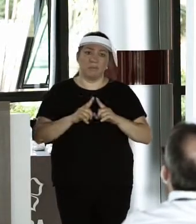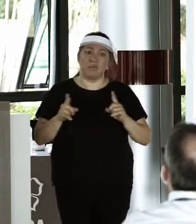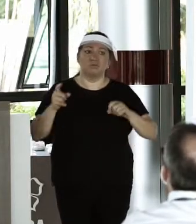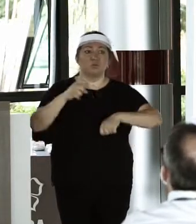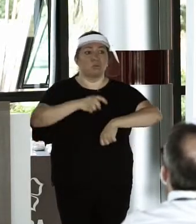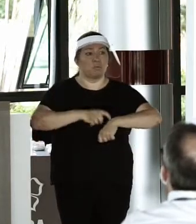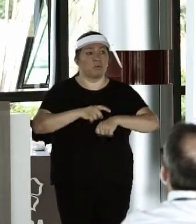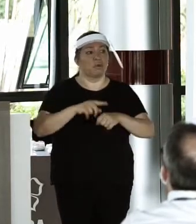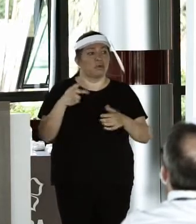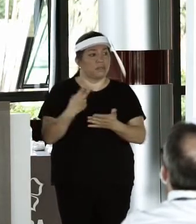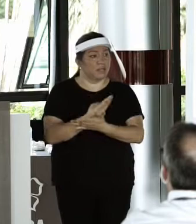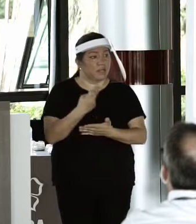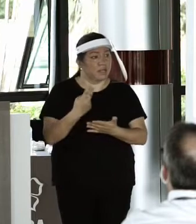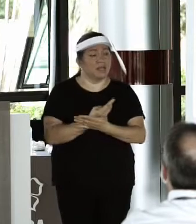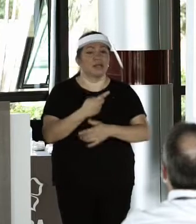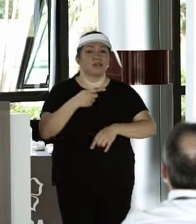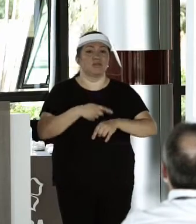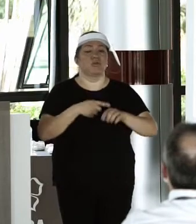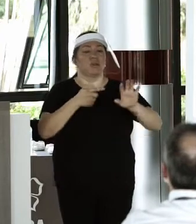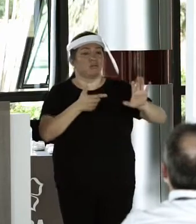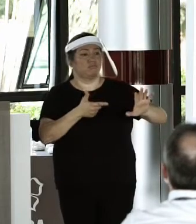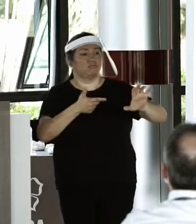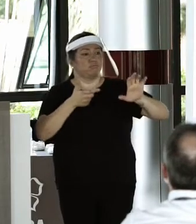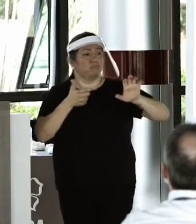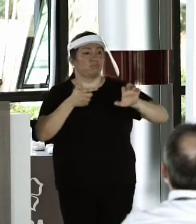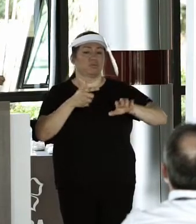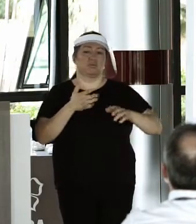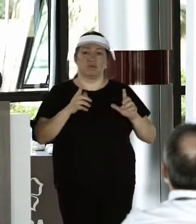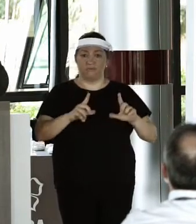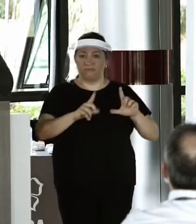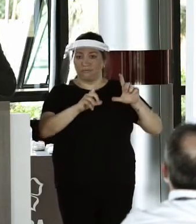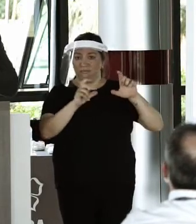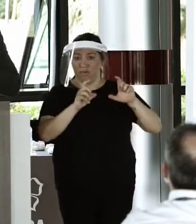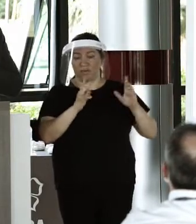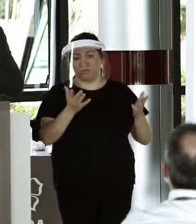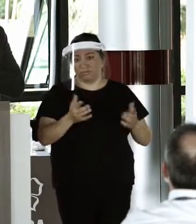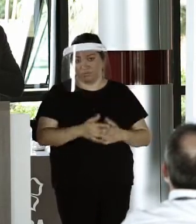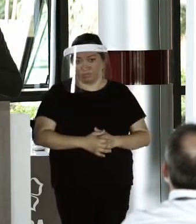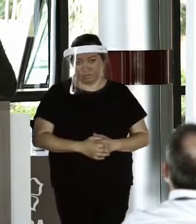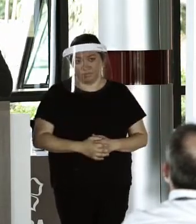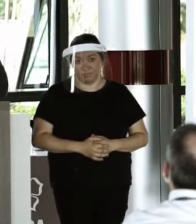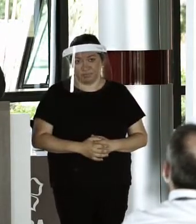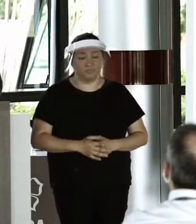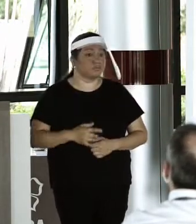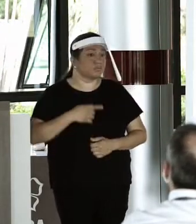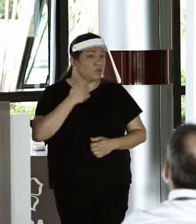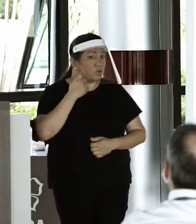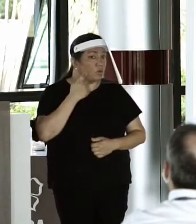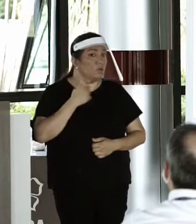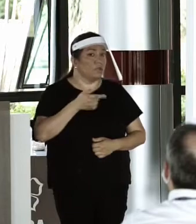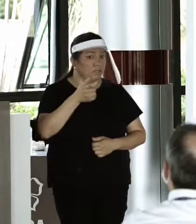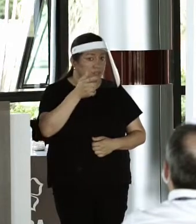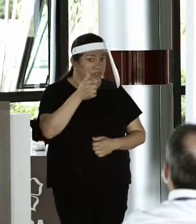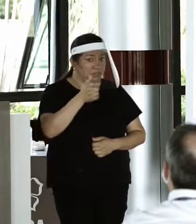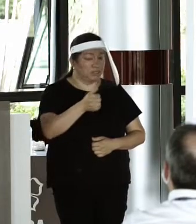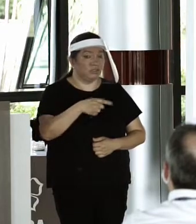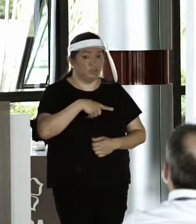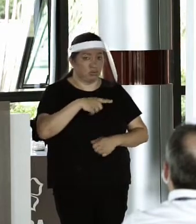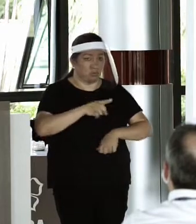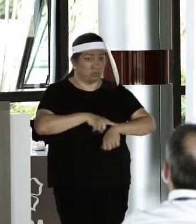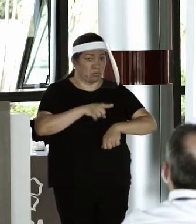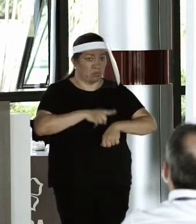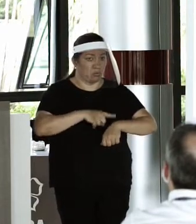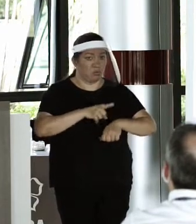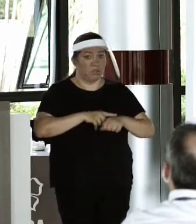momento errado tirar aquela imagem. Por quê? Olha só que interessante. Vocês viram que tinha um momento